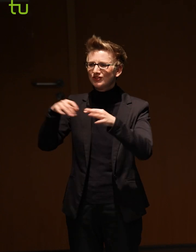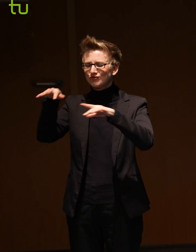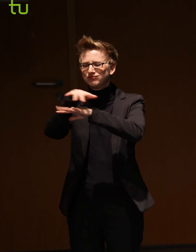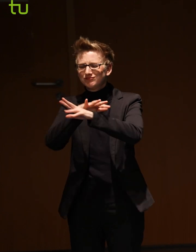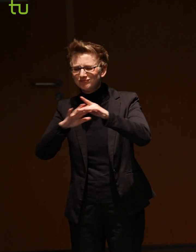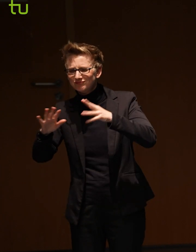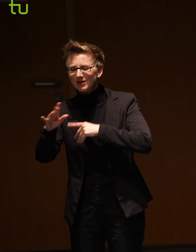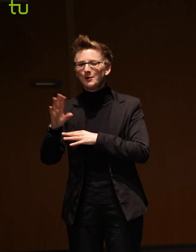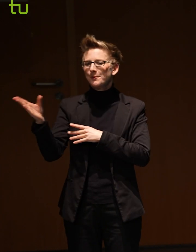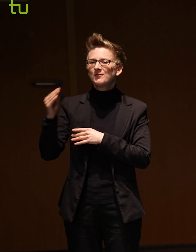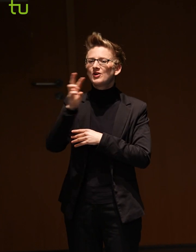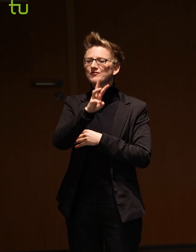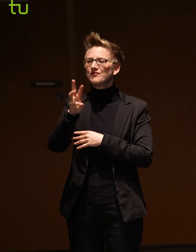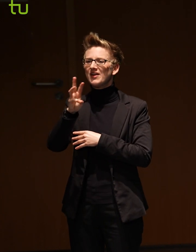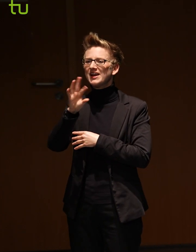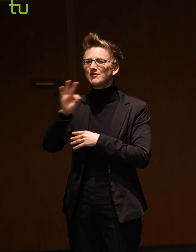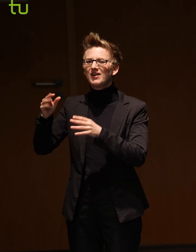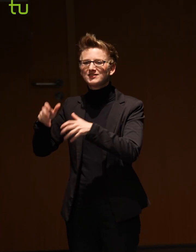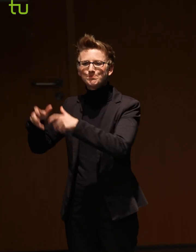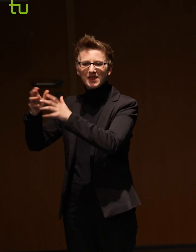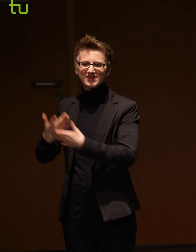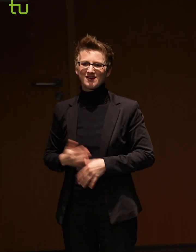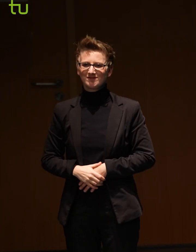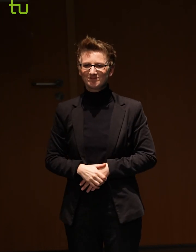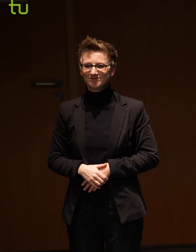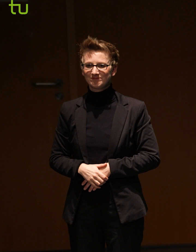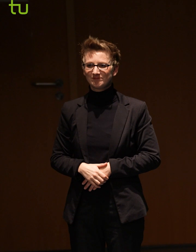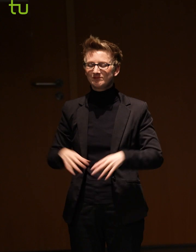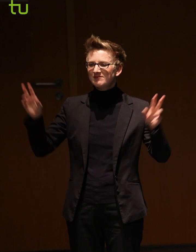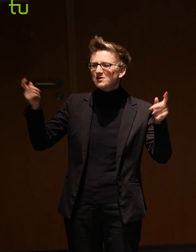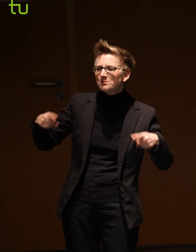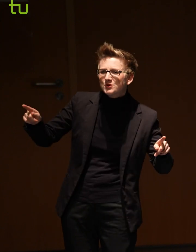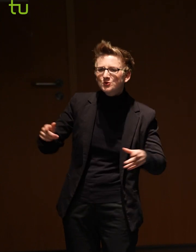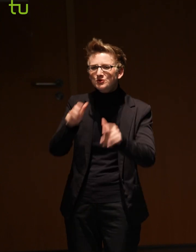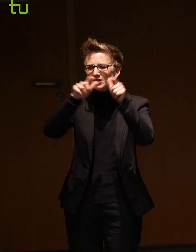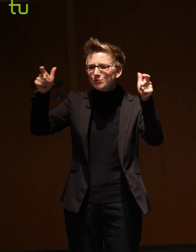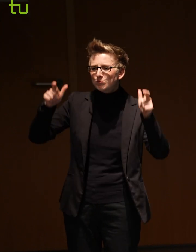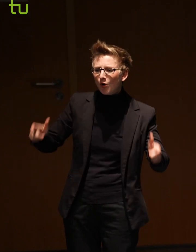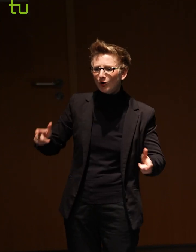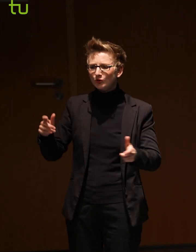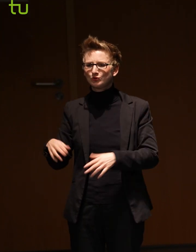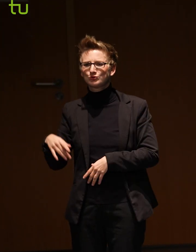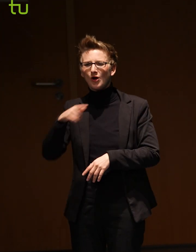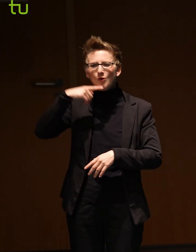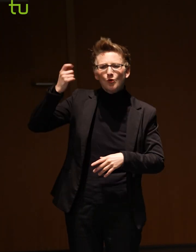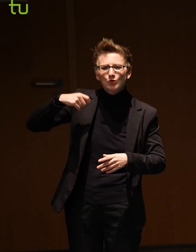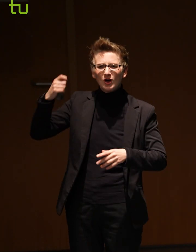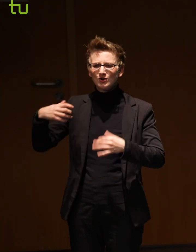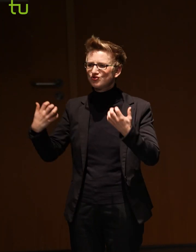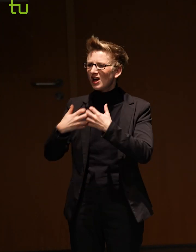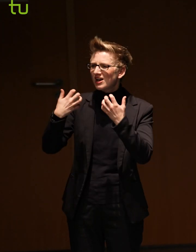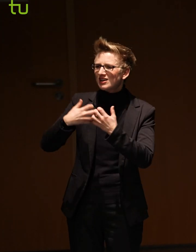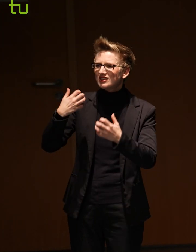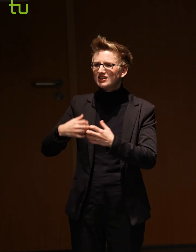Fassbinder. Music Box, der Film über einen ungarischen Kriegsverbrecher, der in die USA ausgewandert war,